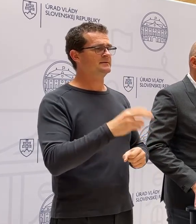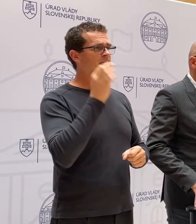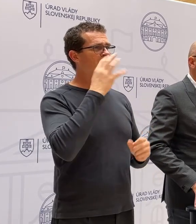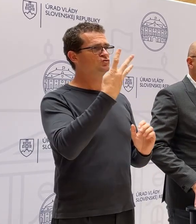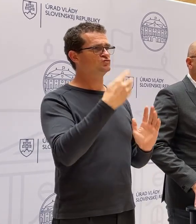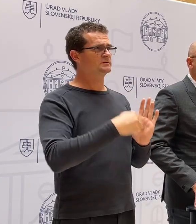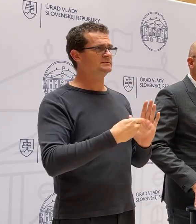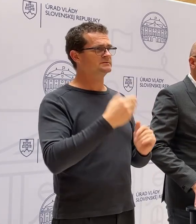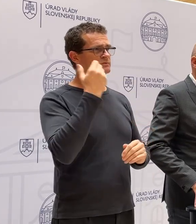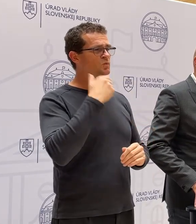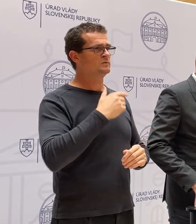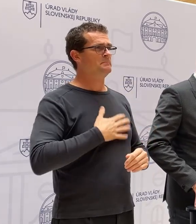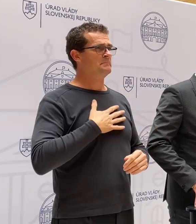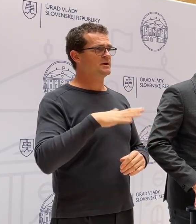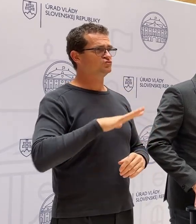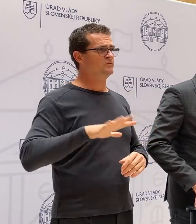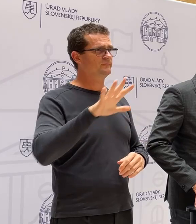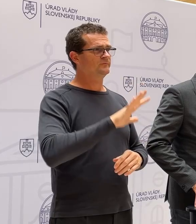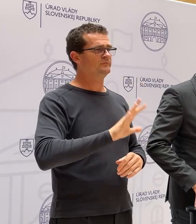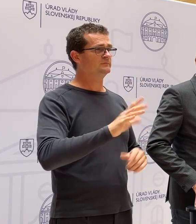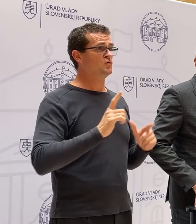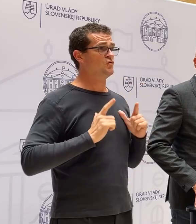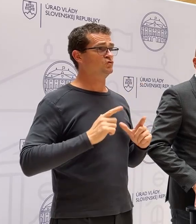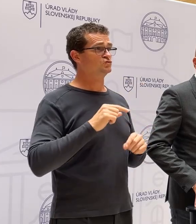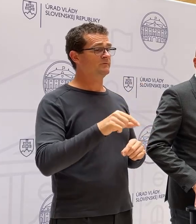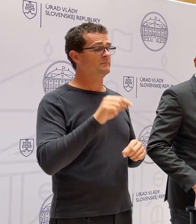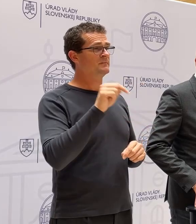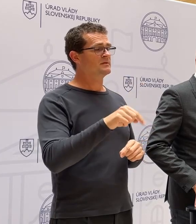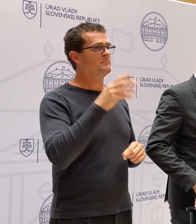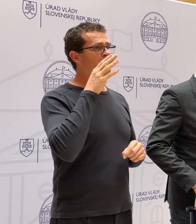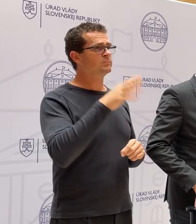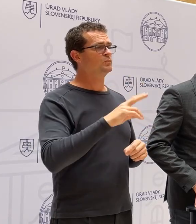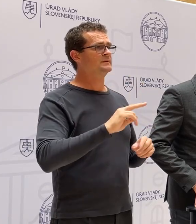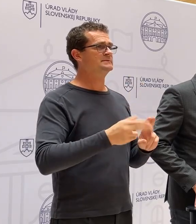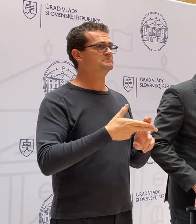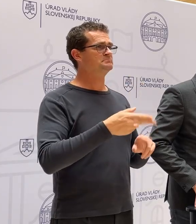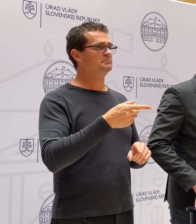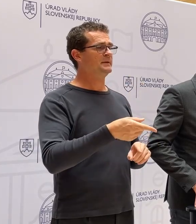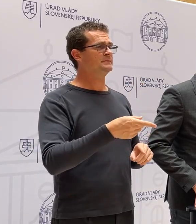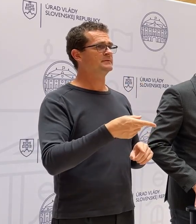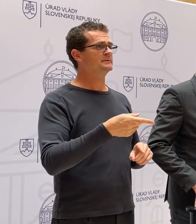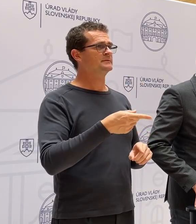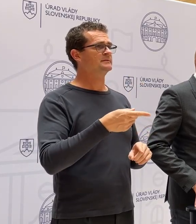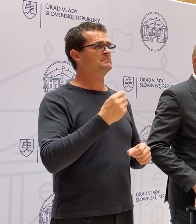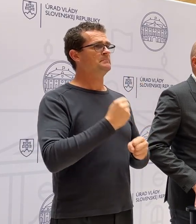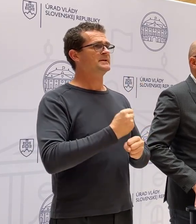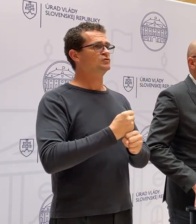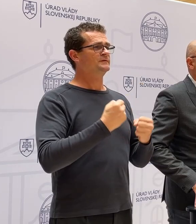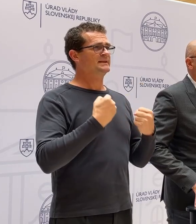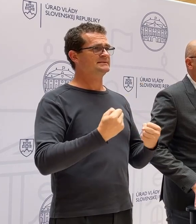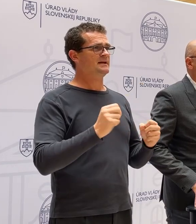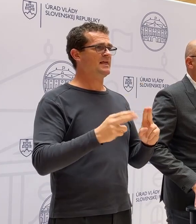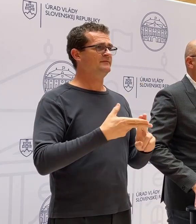pekných 4000 ľudí v Prešove. Očakávam teda, že aj tam sa vrátia pracovná sila,